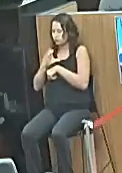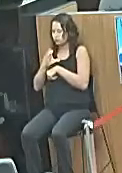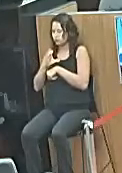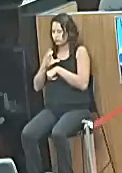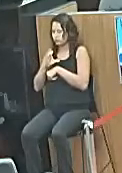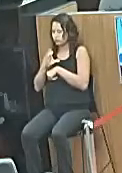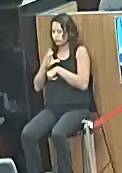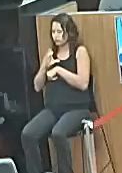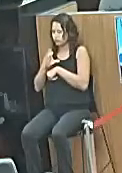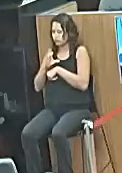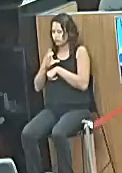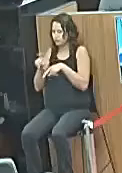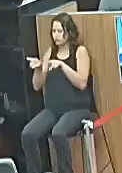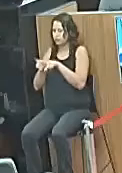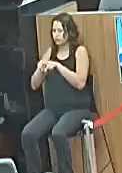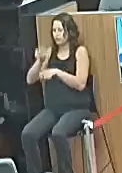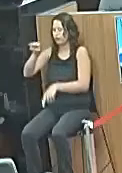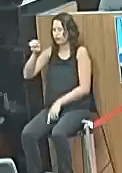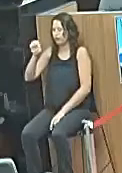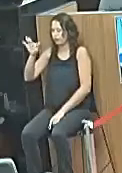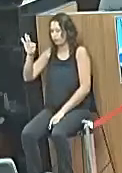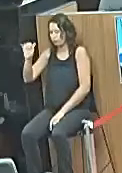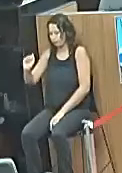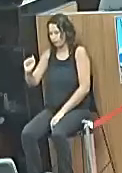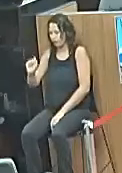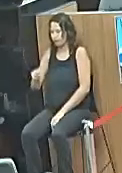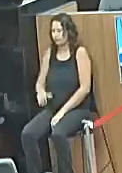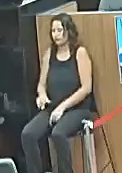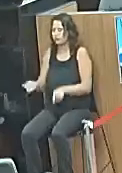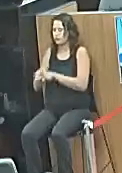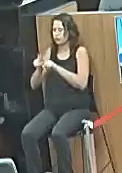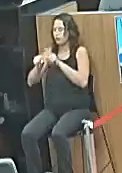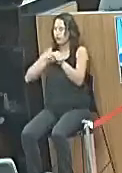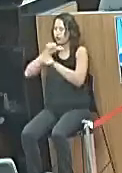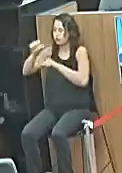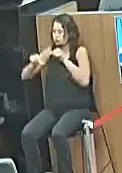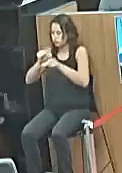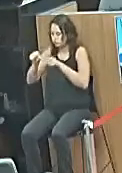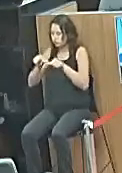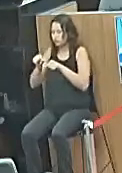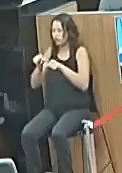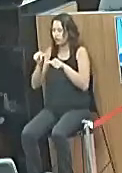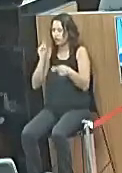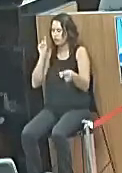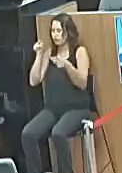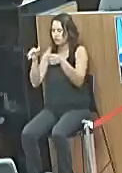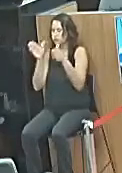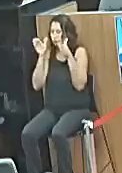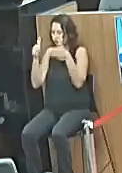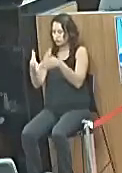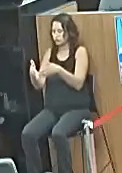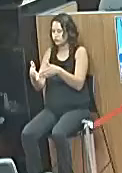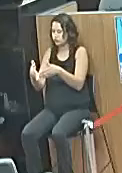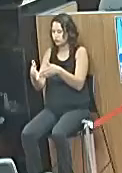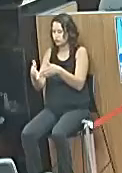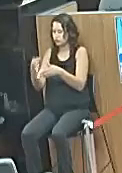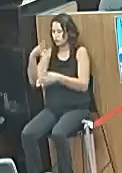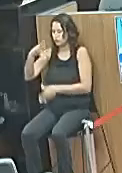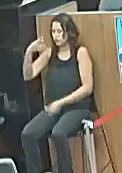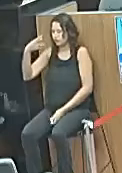também a meta no escopo da ação alterar a finalidade do público alvo da ação